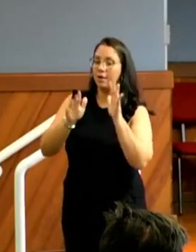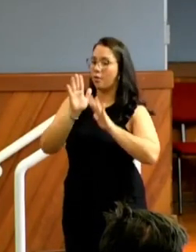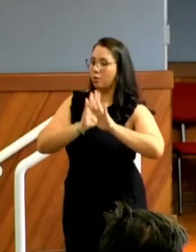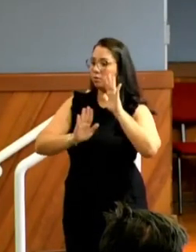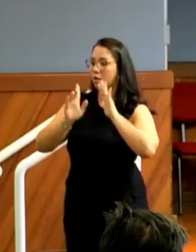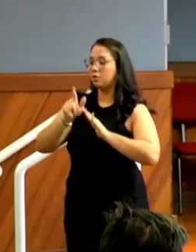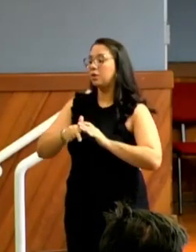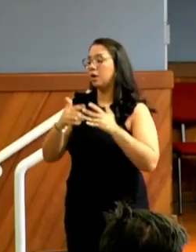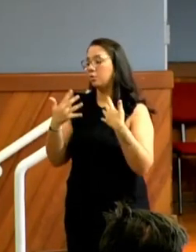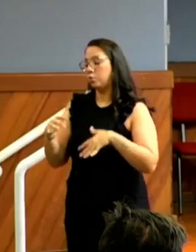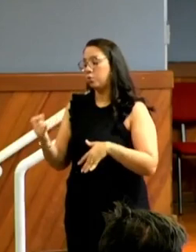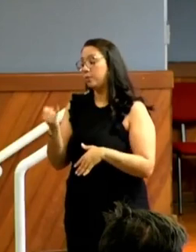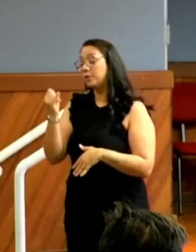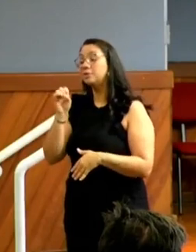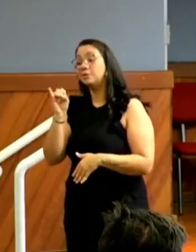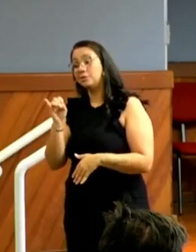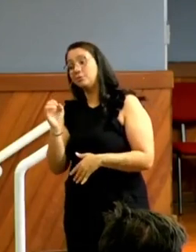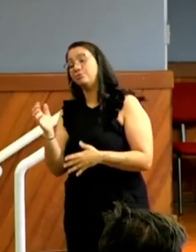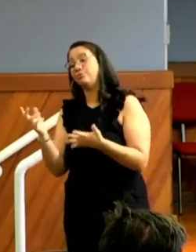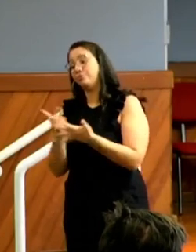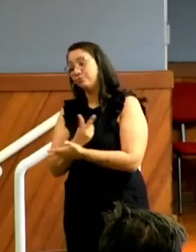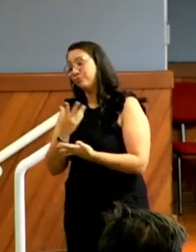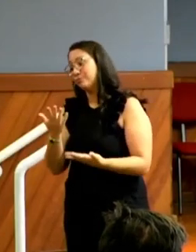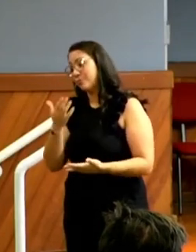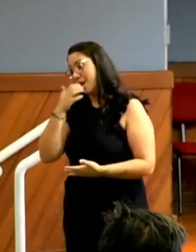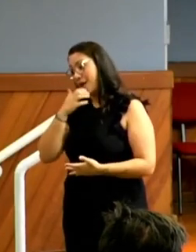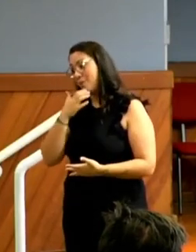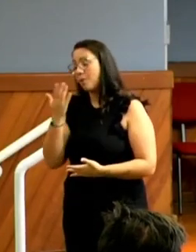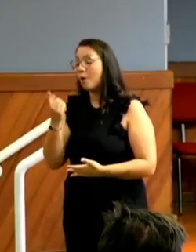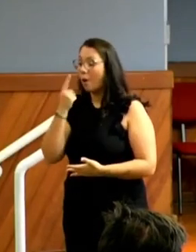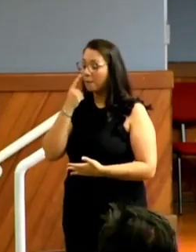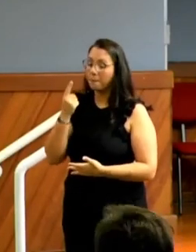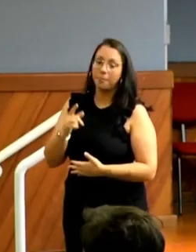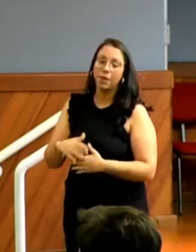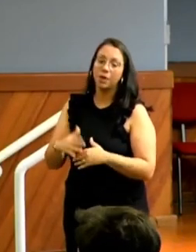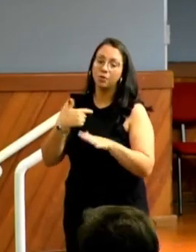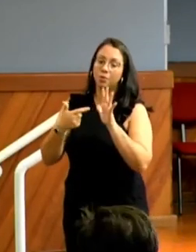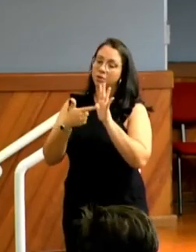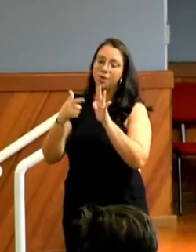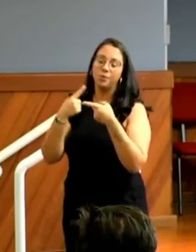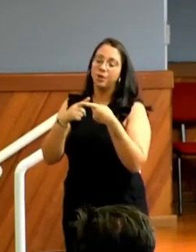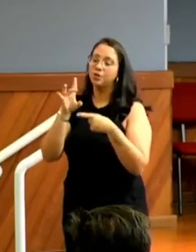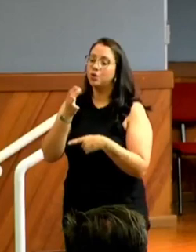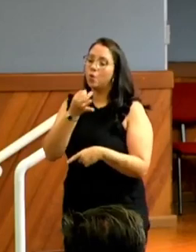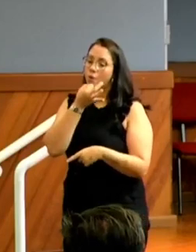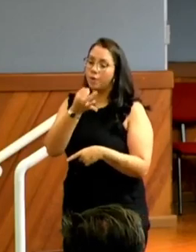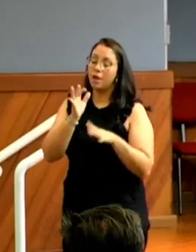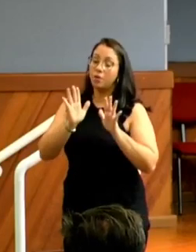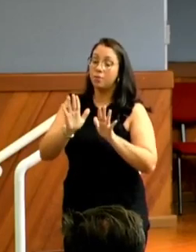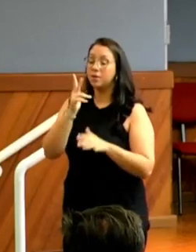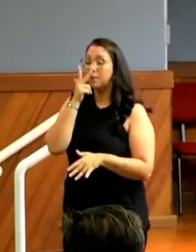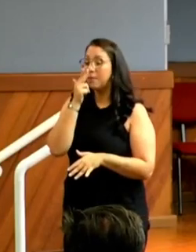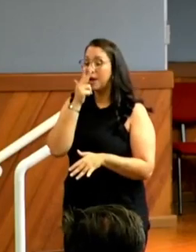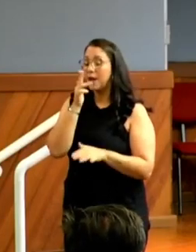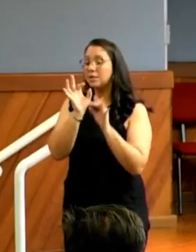muito grande que a gente tem que ter. Se a Apple teve isso, né? E, gente, assim, ó, eu não trouxe porque, né, só um comentário. Mas parece